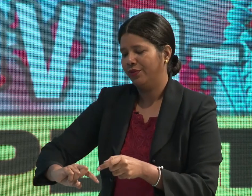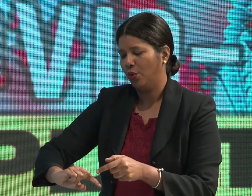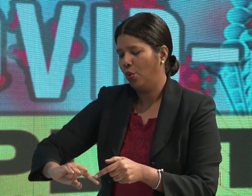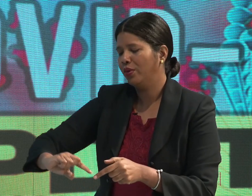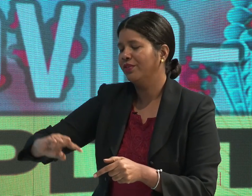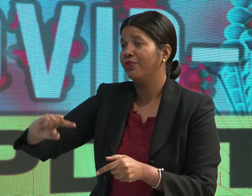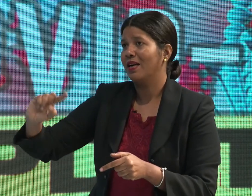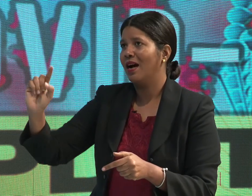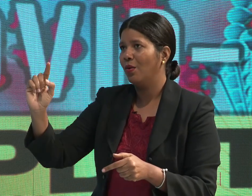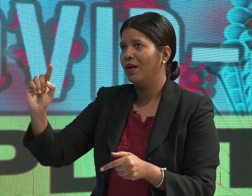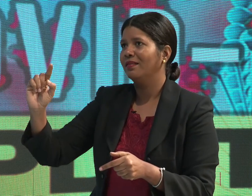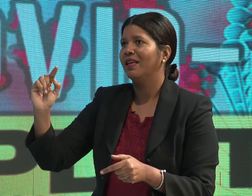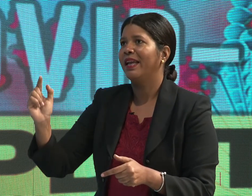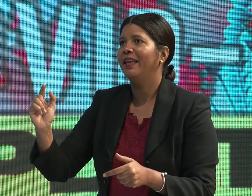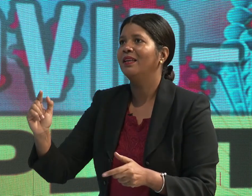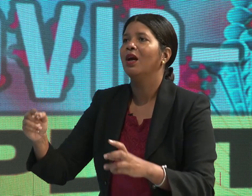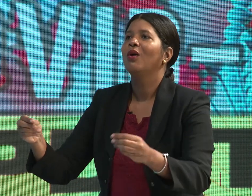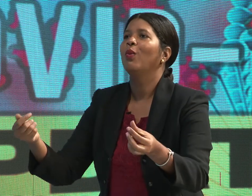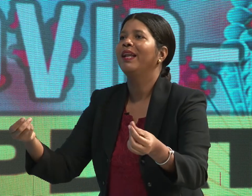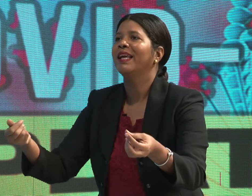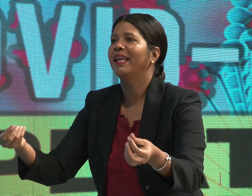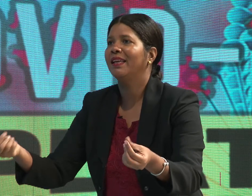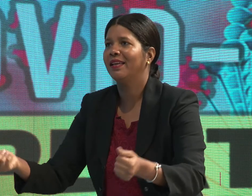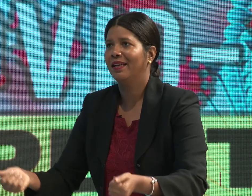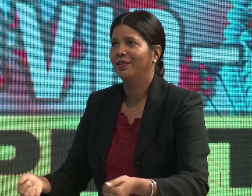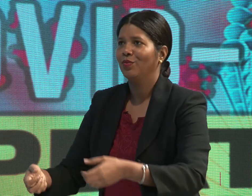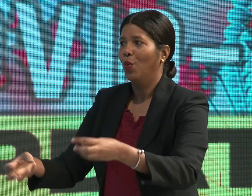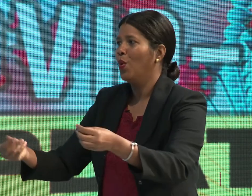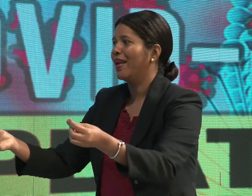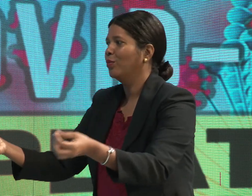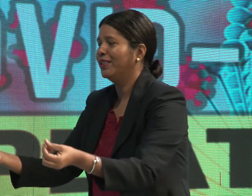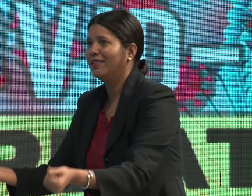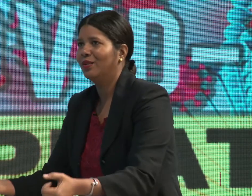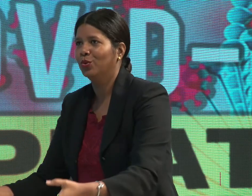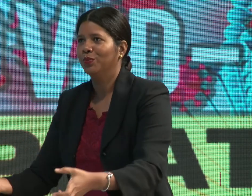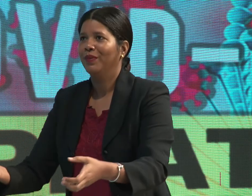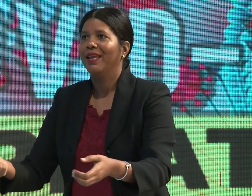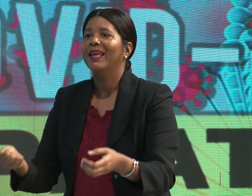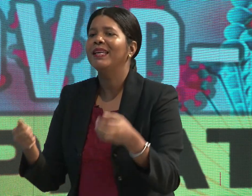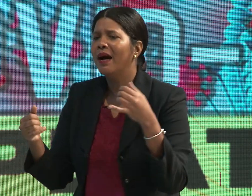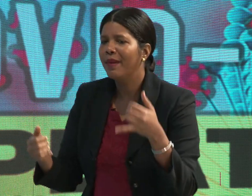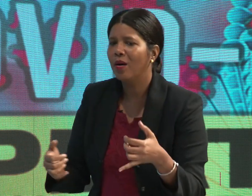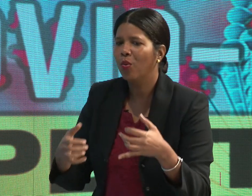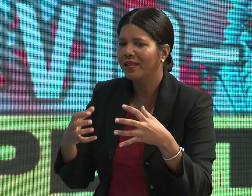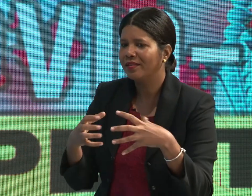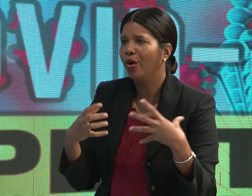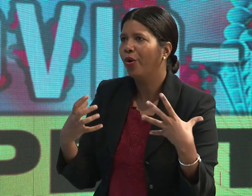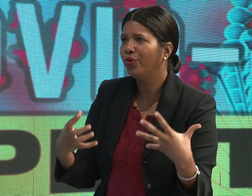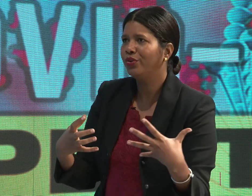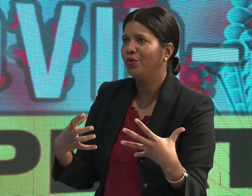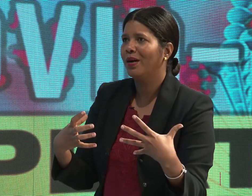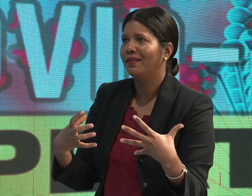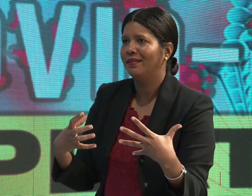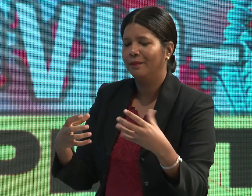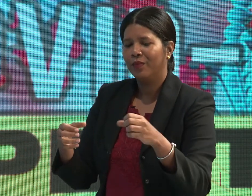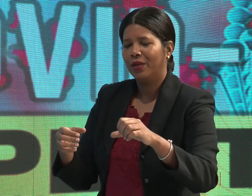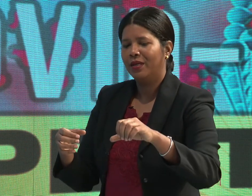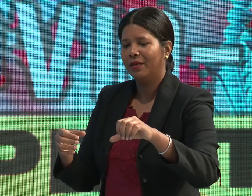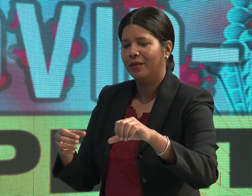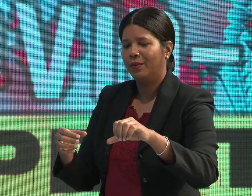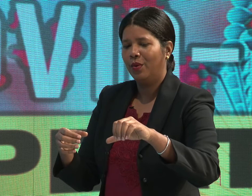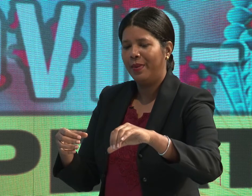gemerkt dat er een verhoogde vraag was naar eigenlijk, wanneer krijg ik geld? Waar moet ik naartoe? Maar wat is de